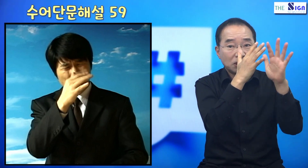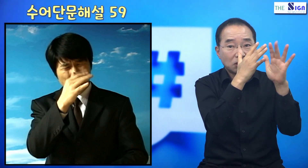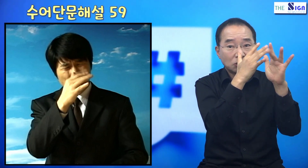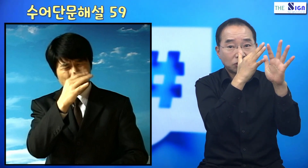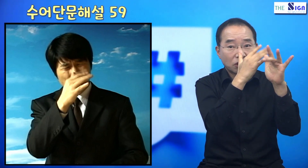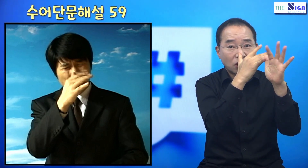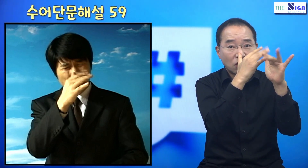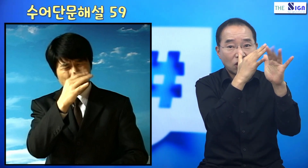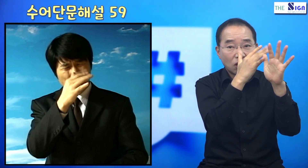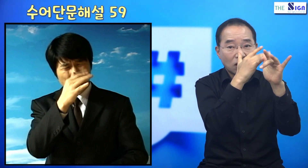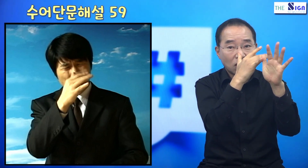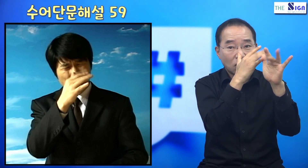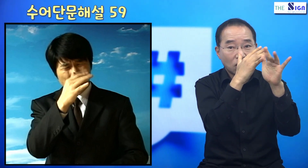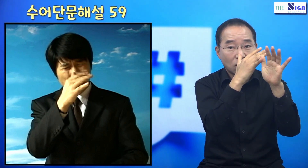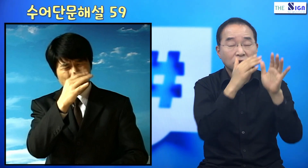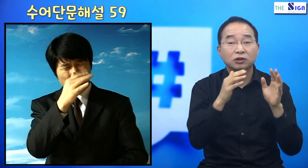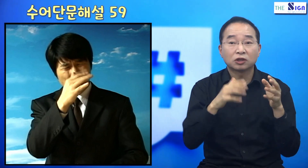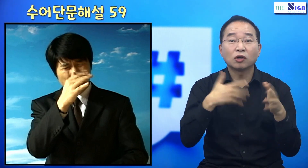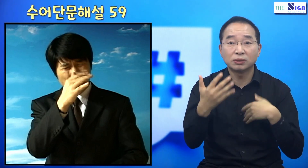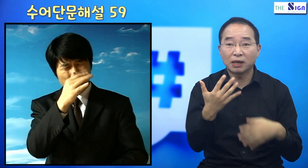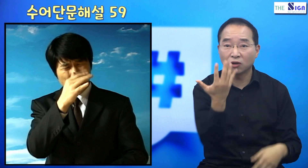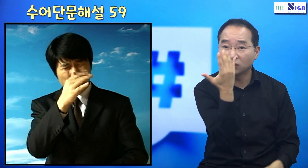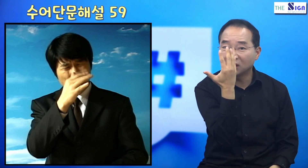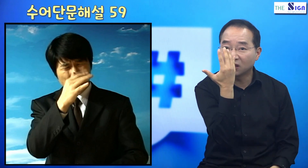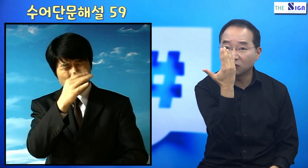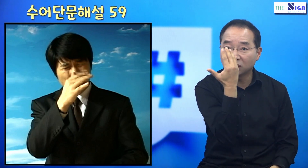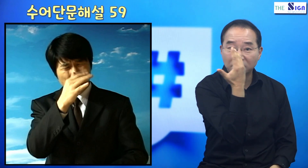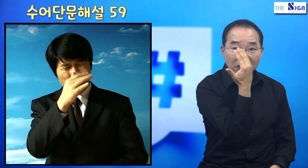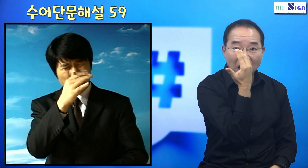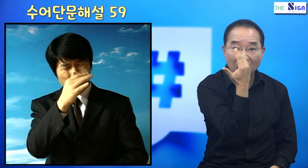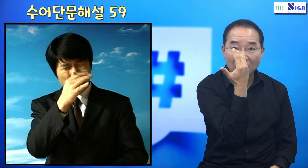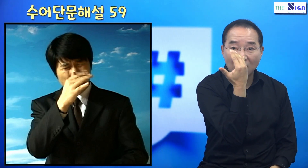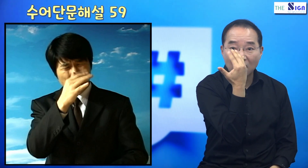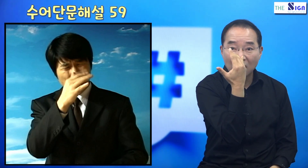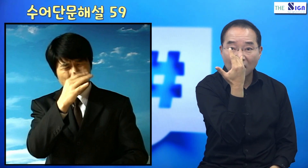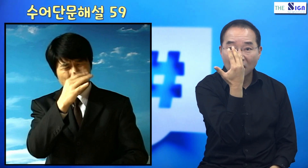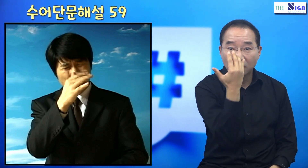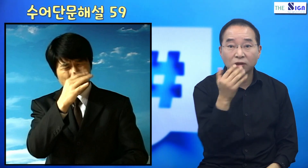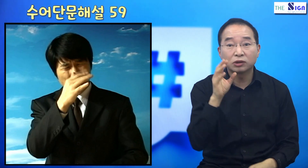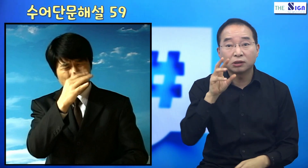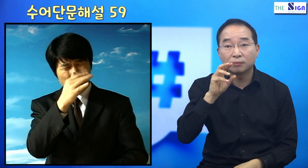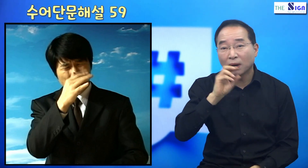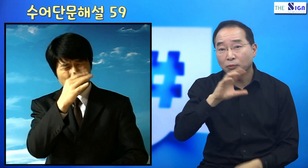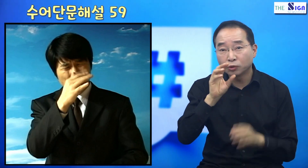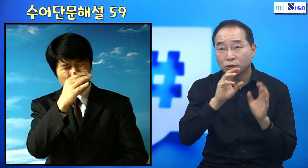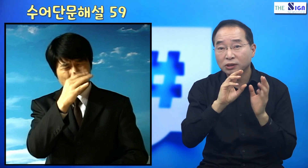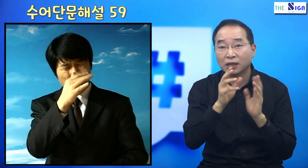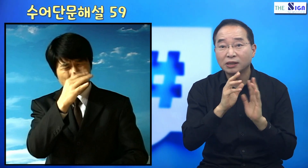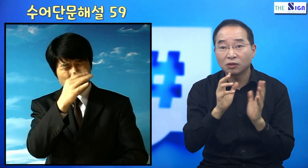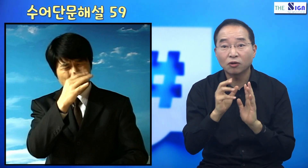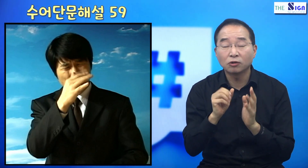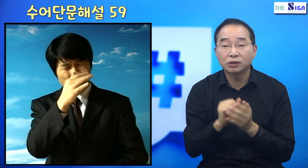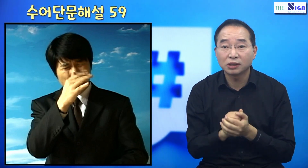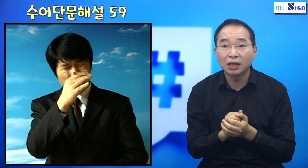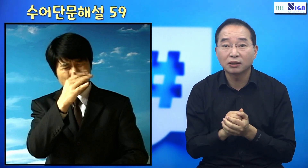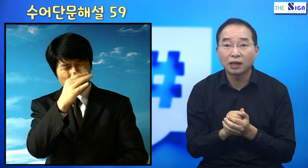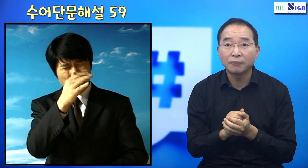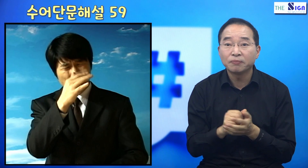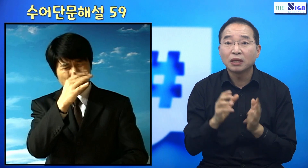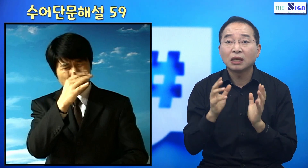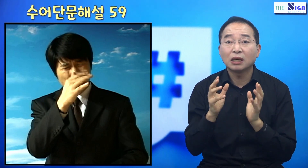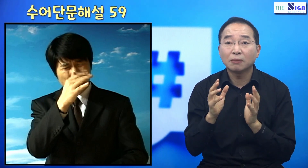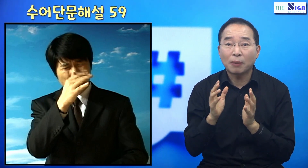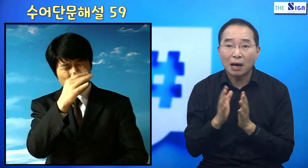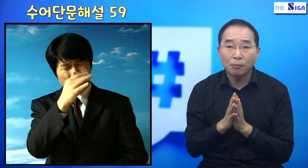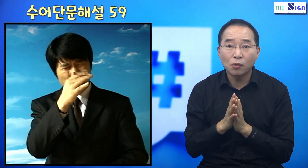심한 바보는 이렇게도 써요. 근데 더 심한 경우는 이렇게도 씁니다. 그리고 어쨌든 바보도 이렇게 세 가지 영역을 쓰긴